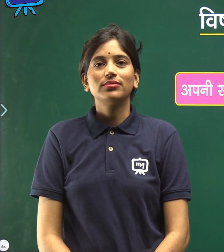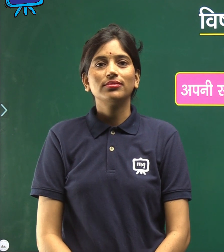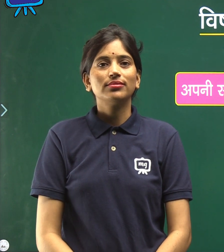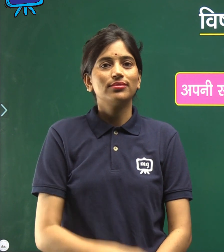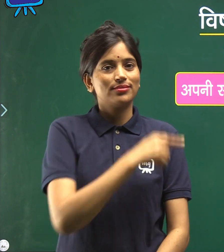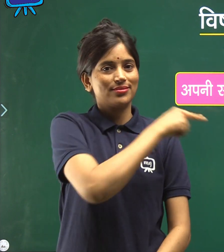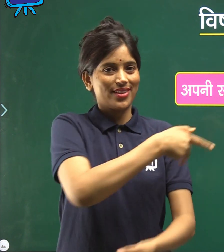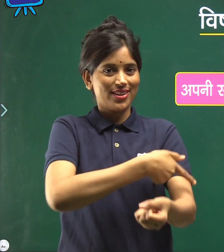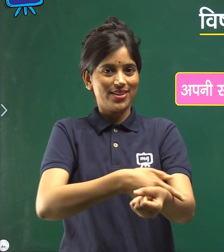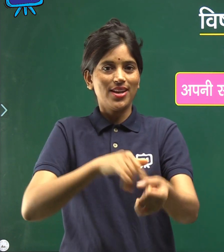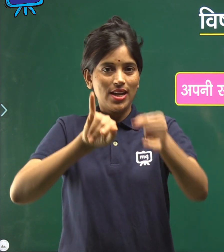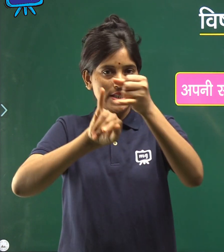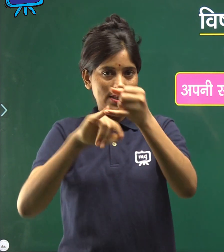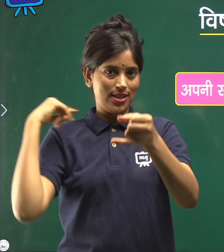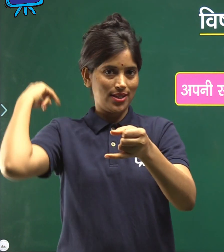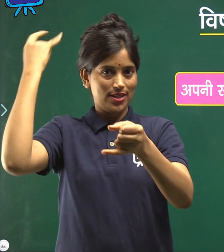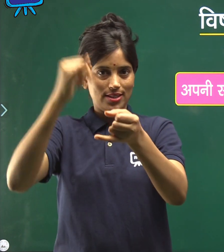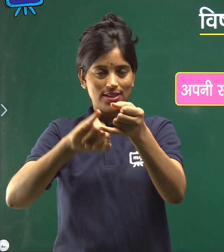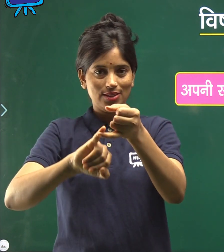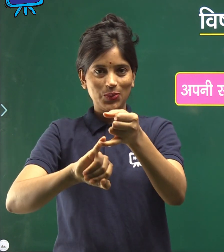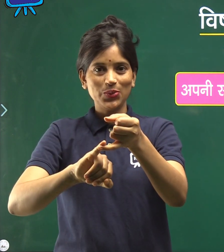मेरा नाम संतोष कुमार